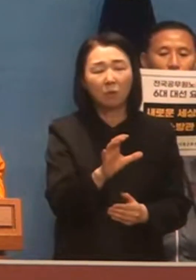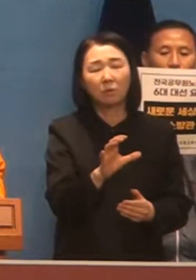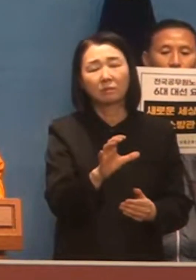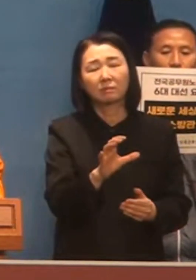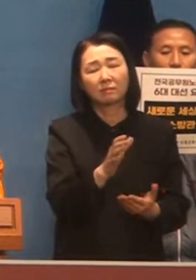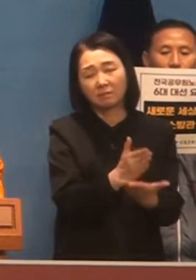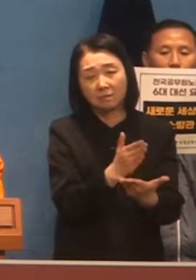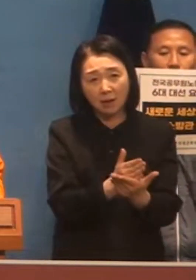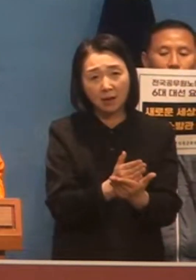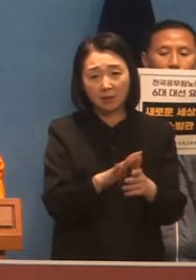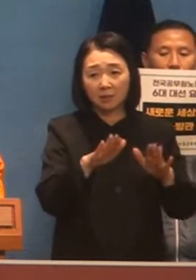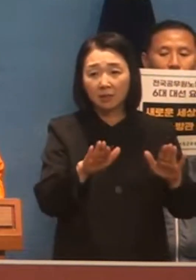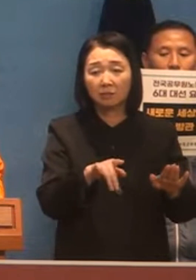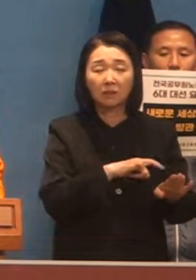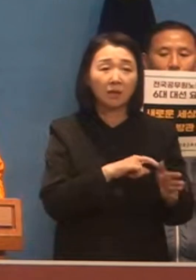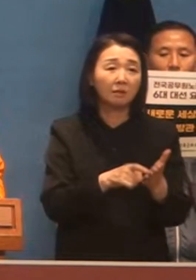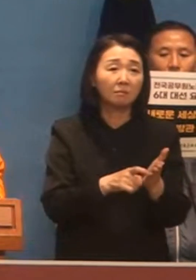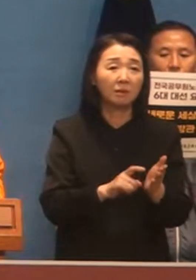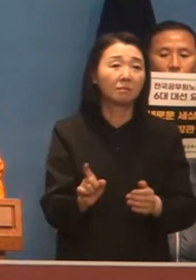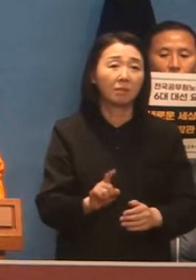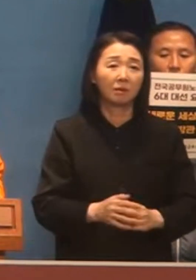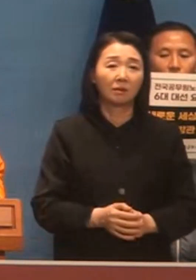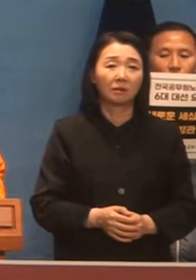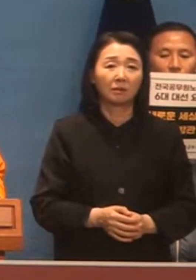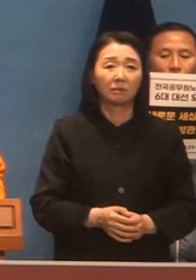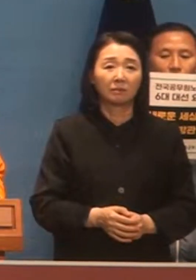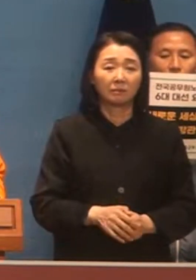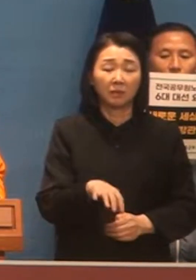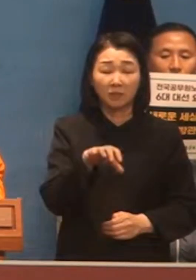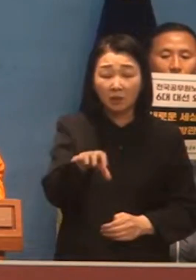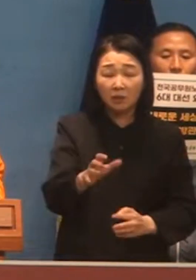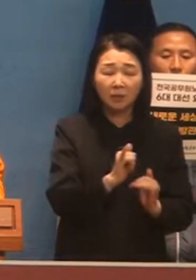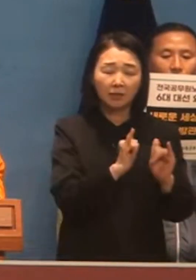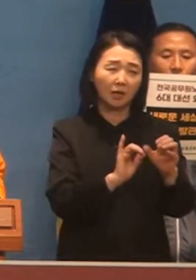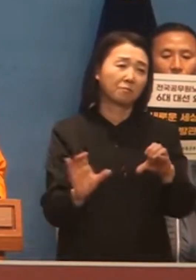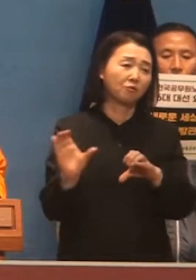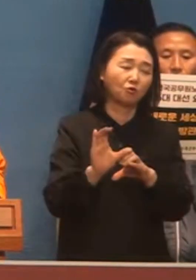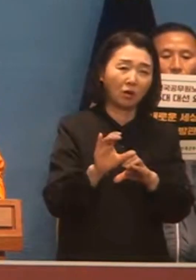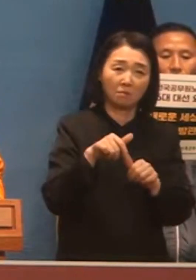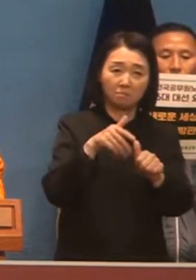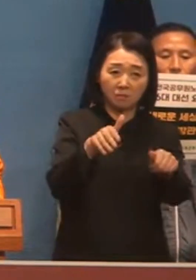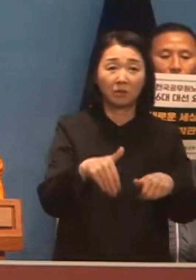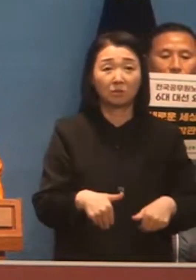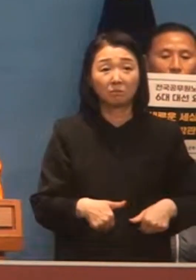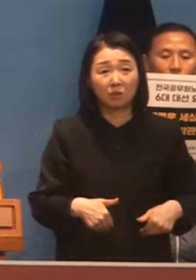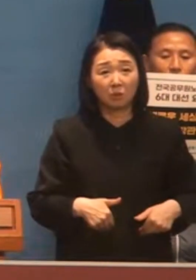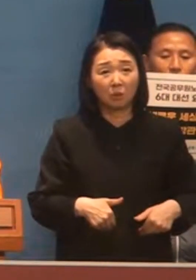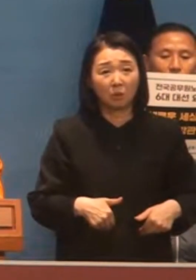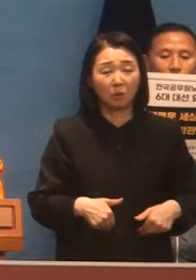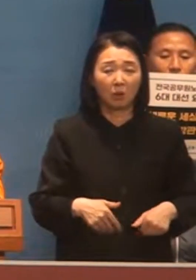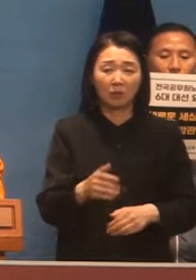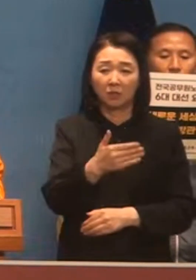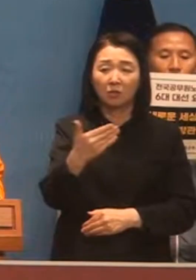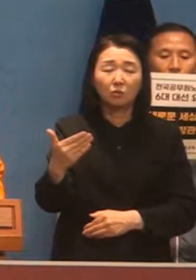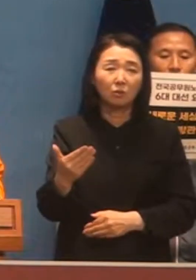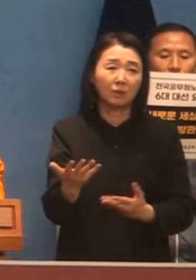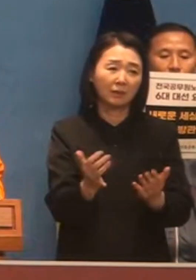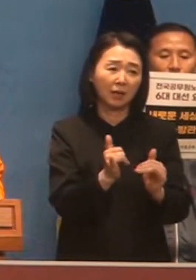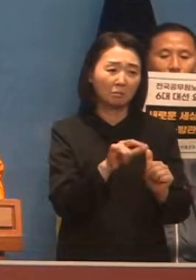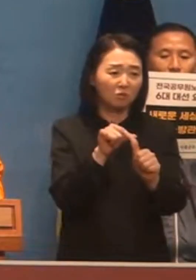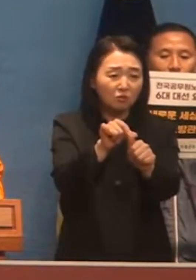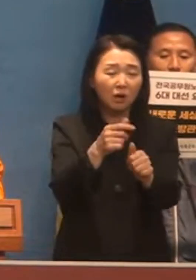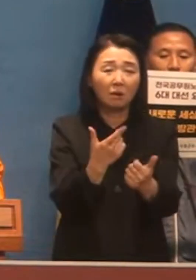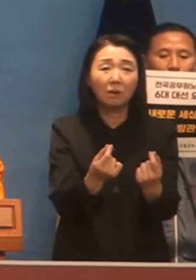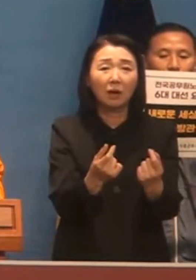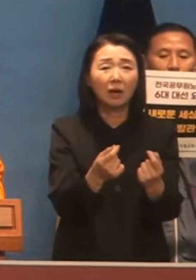위해 지금 가장 시급한 과제는 단연코 현장 인력 충원이다. 그러나 그동안의 소방은 인력이